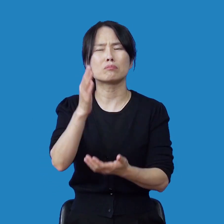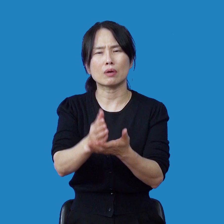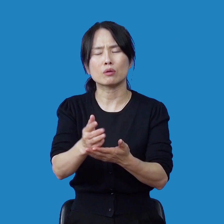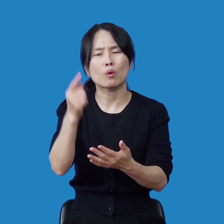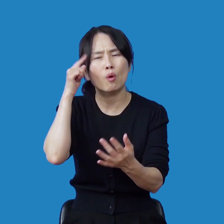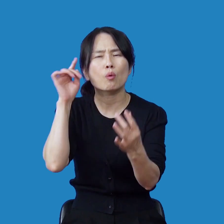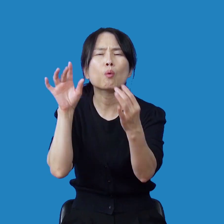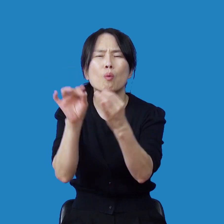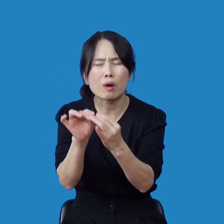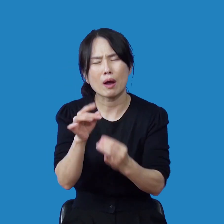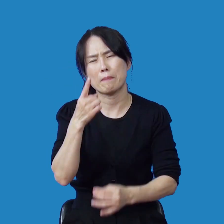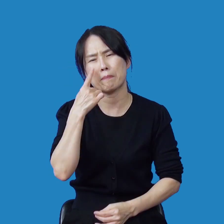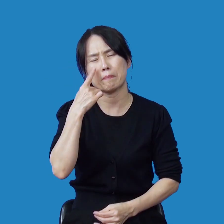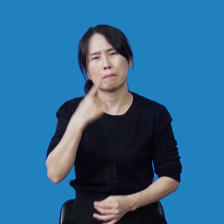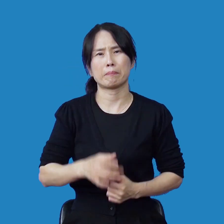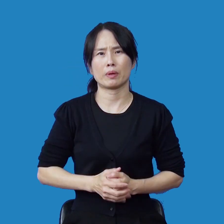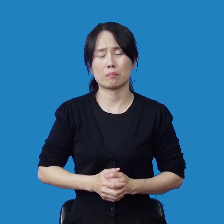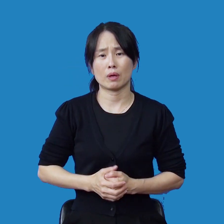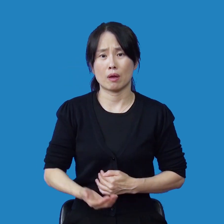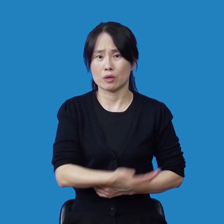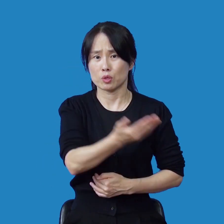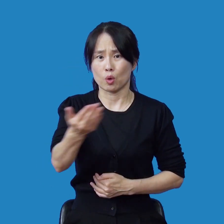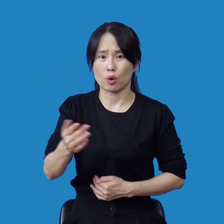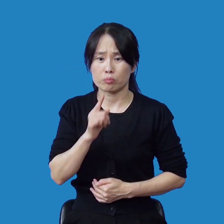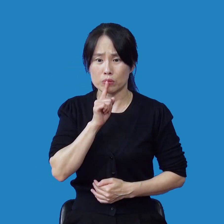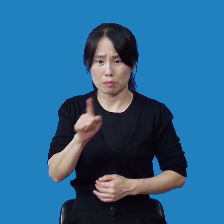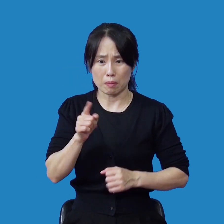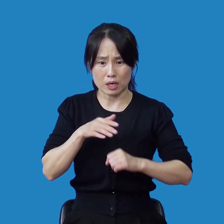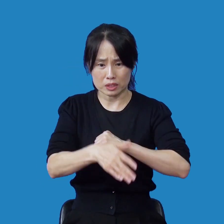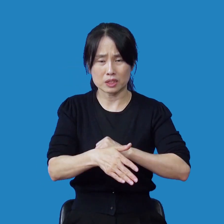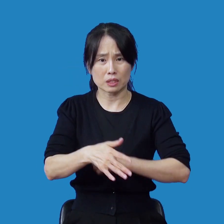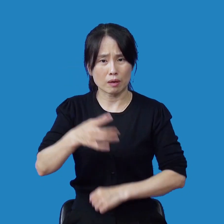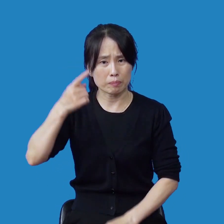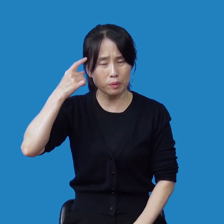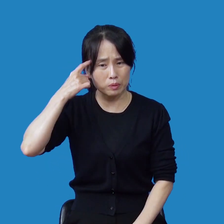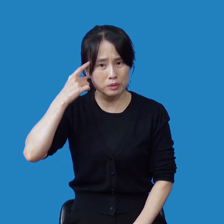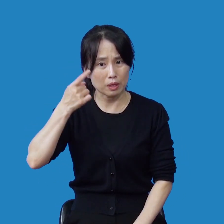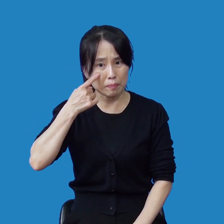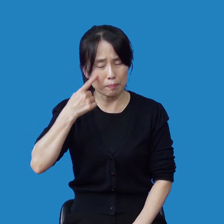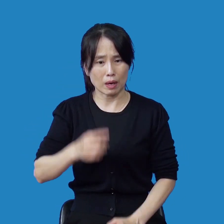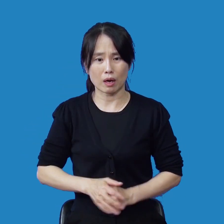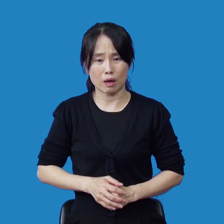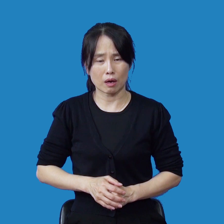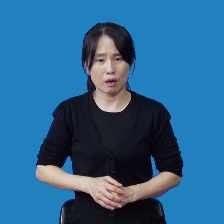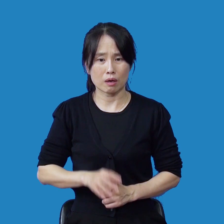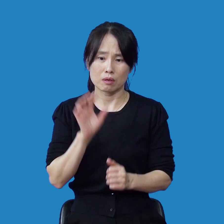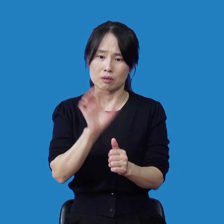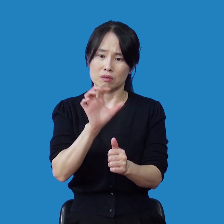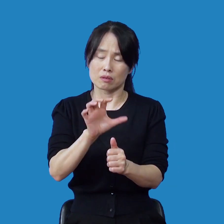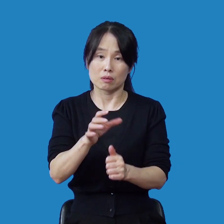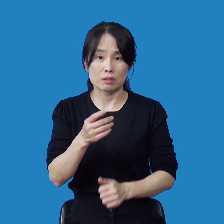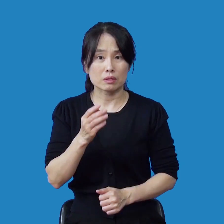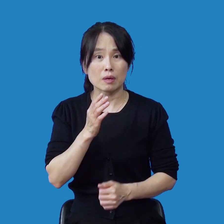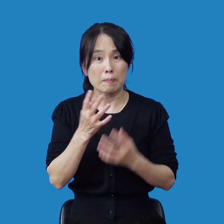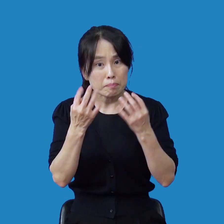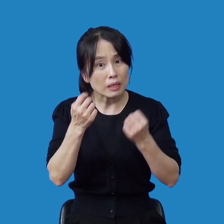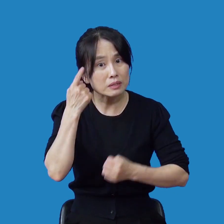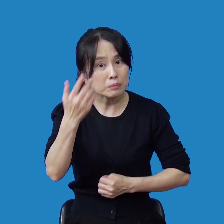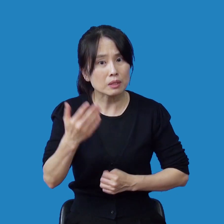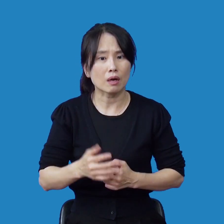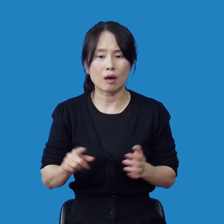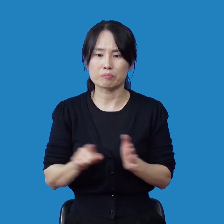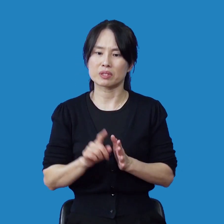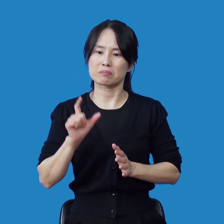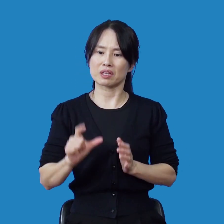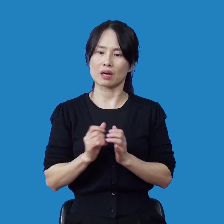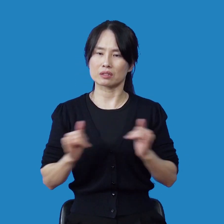누가 말을 할 때 여러분의 반응, 말투가 어떤지를 한번 생각해 보십시오. 핀잔이 많습니다. 믿음이 좋다는 사람들이 더